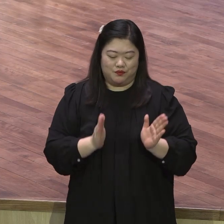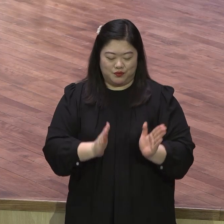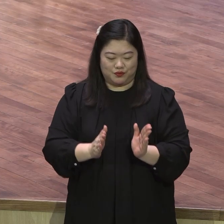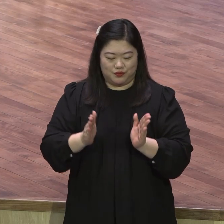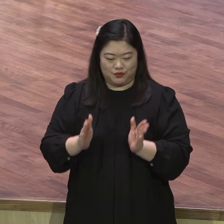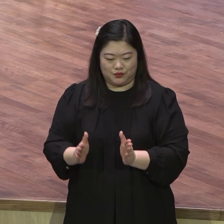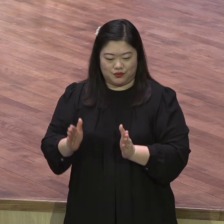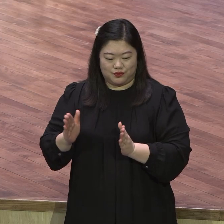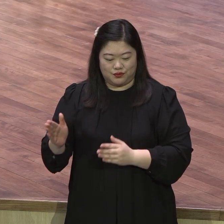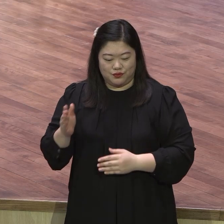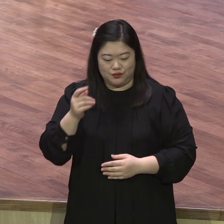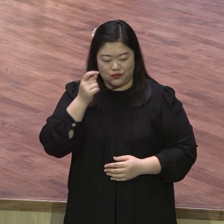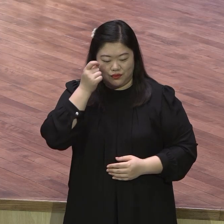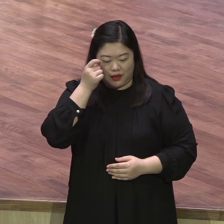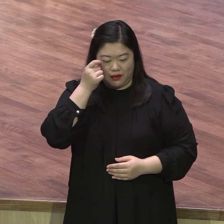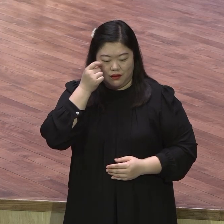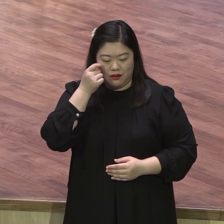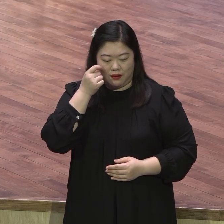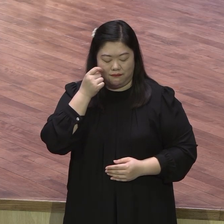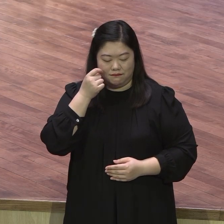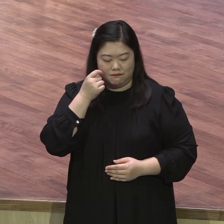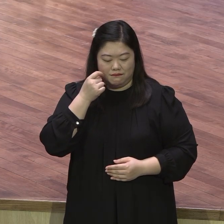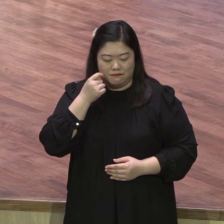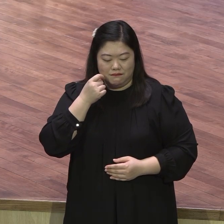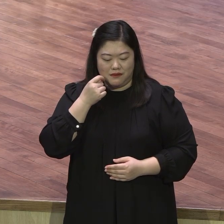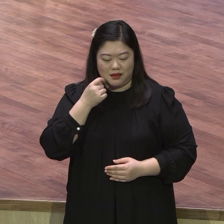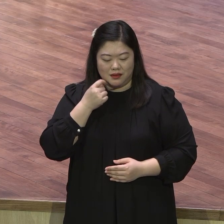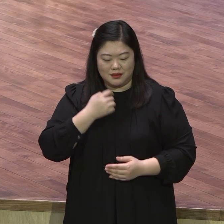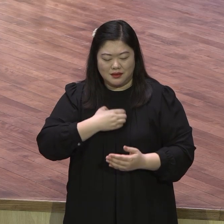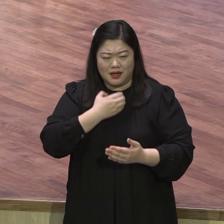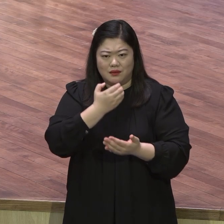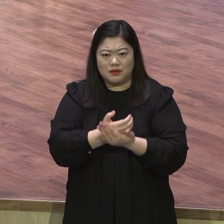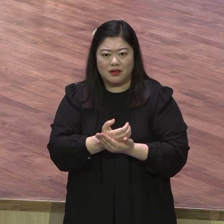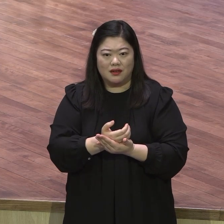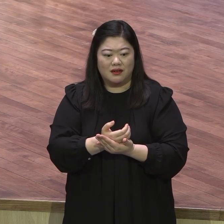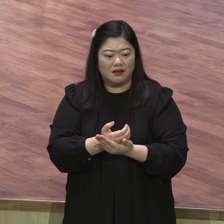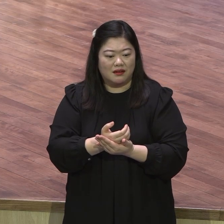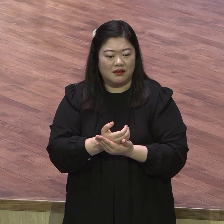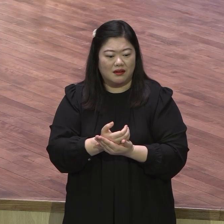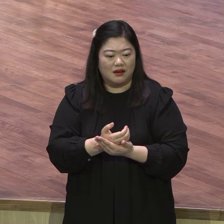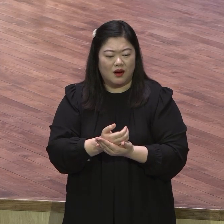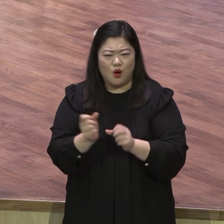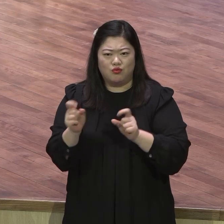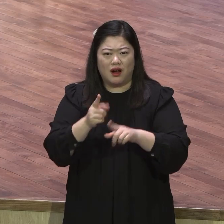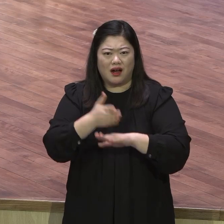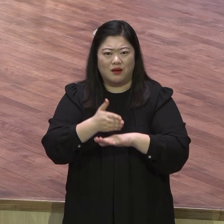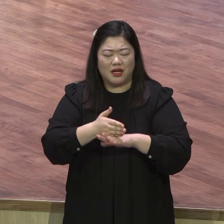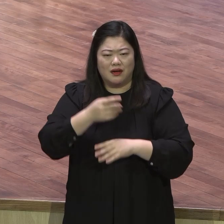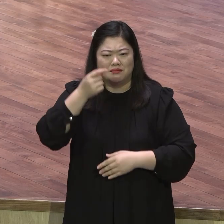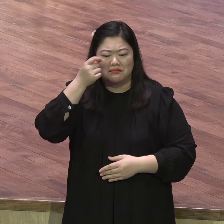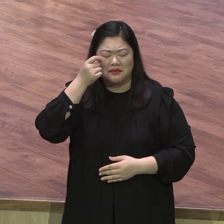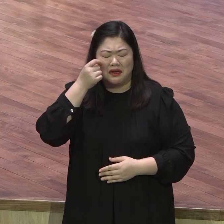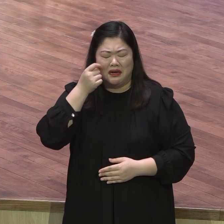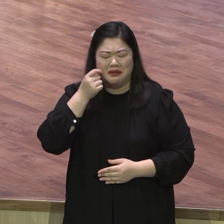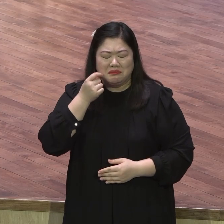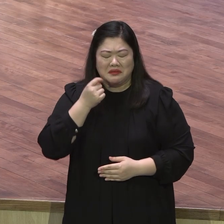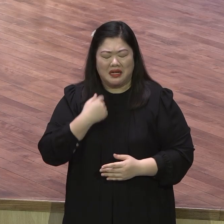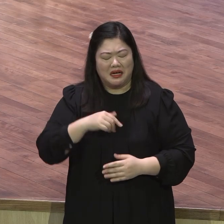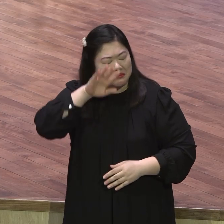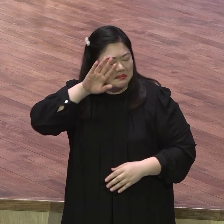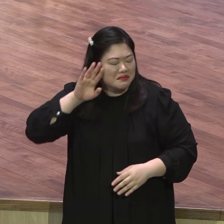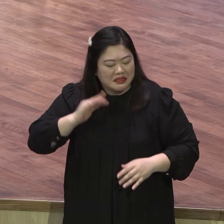너무 감기 되어있어요. 이 죄악만의 세상에서 용과 저주와